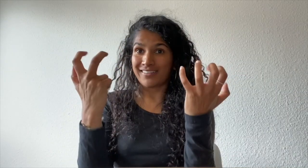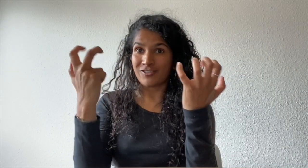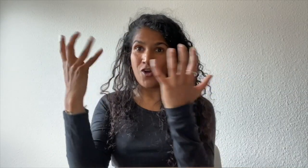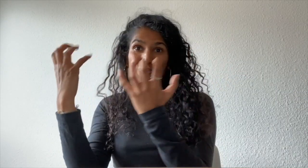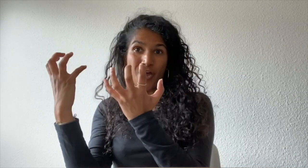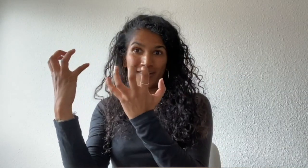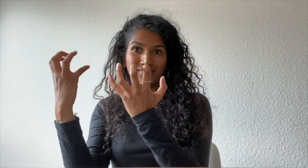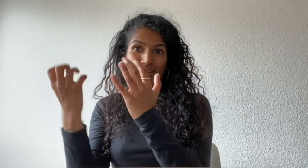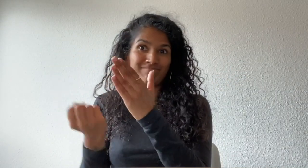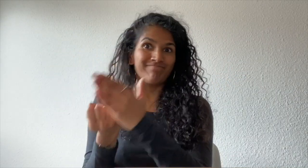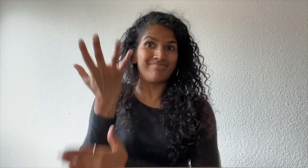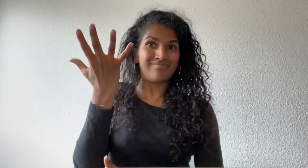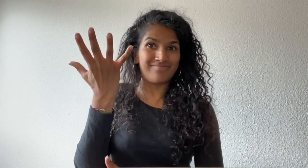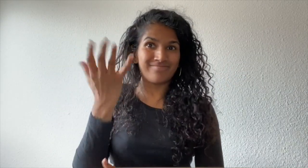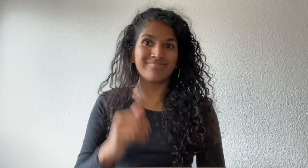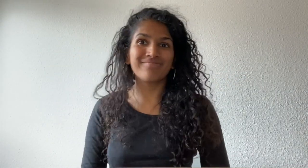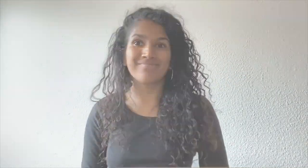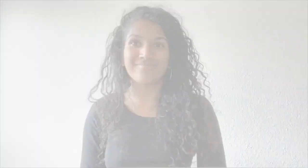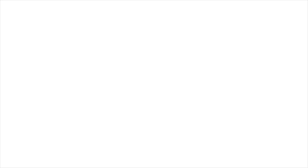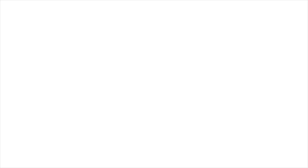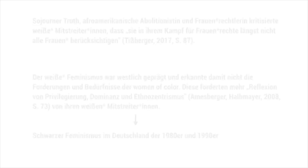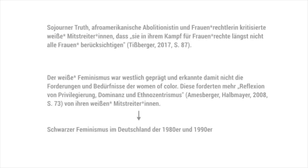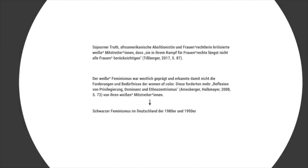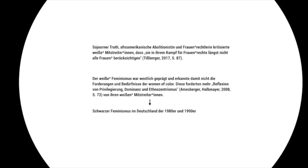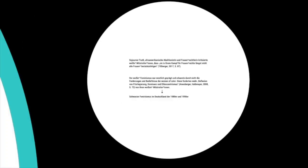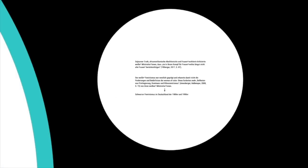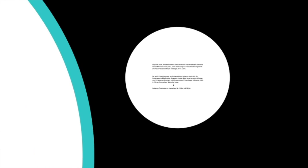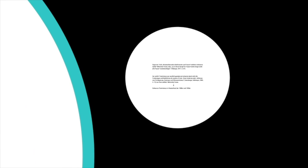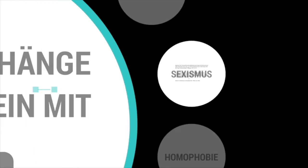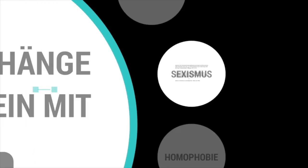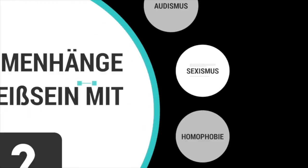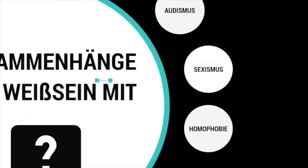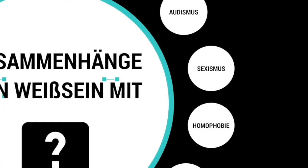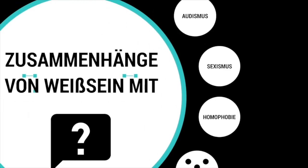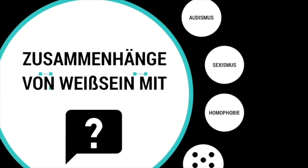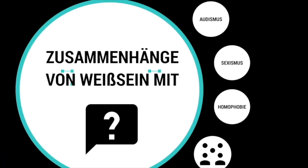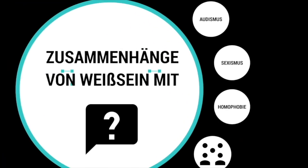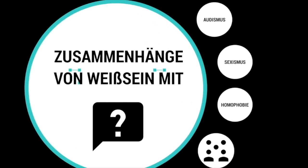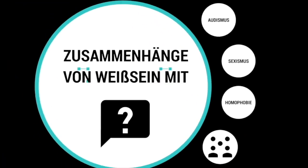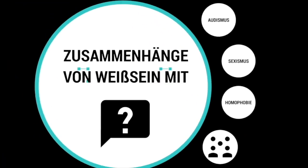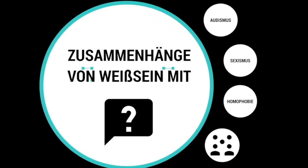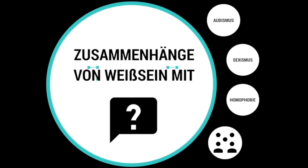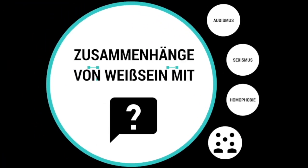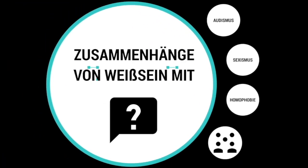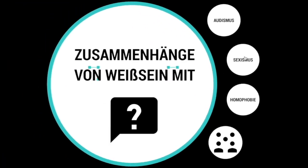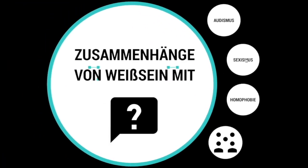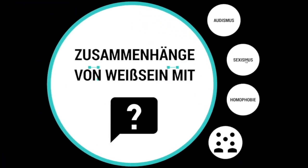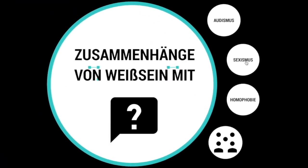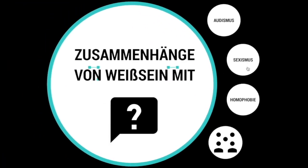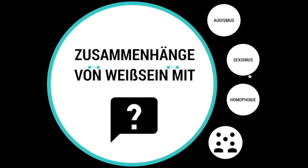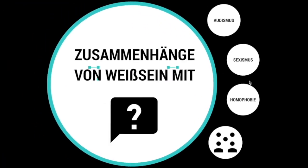sich der schwarze Feminismus in den 1980er und 90er Jahren etabliert.